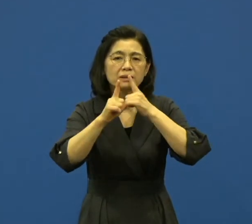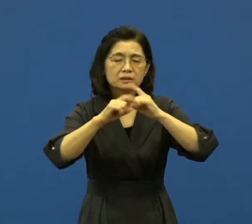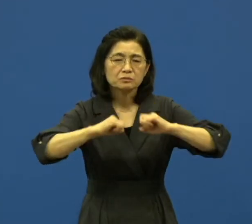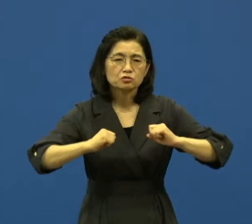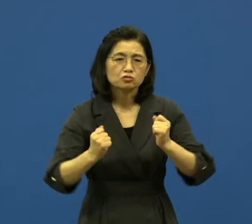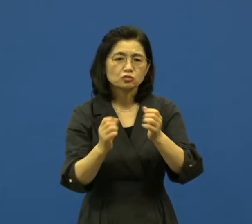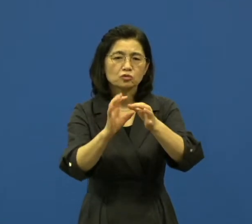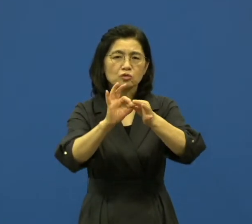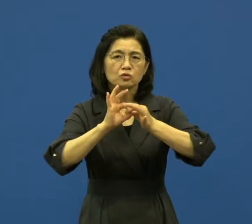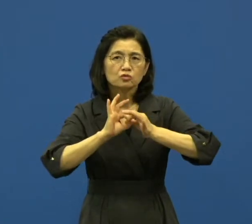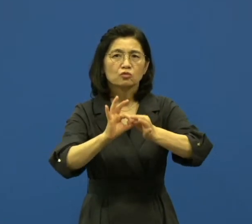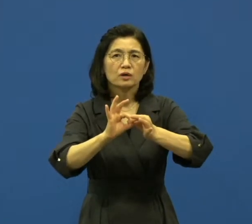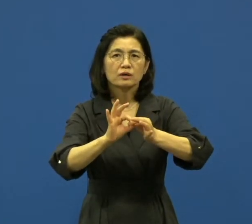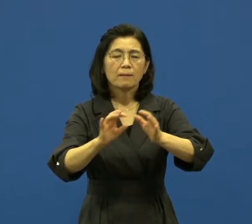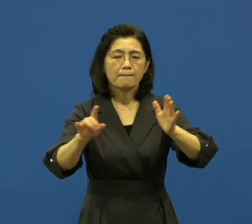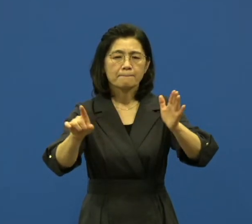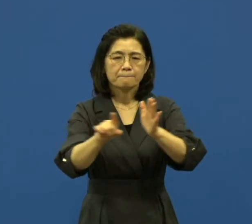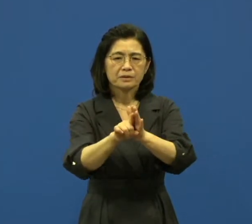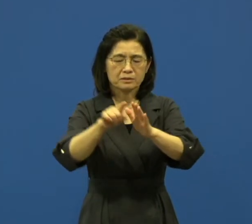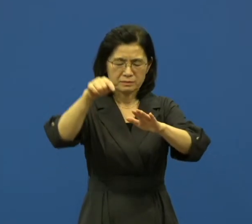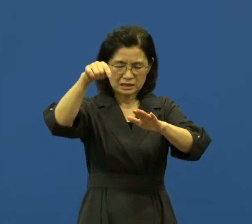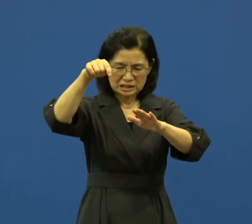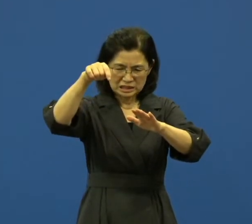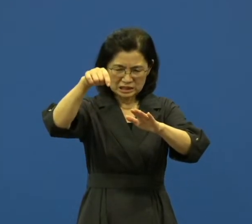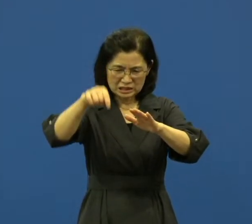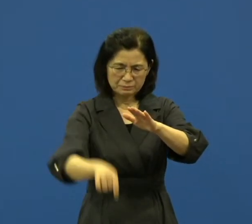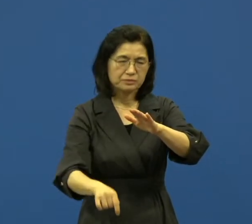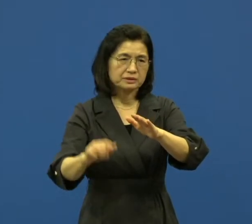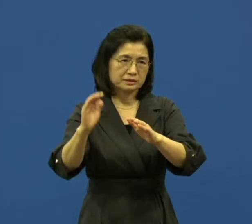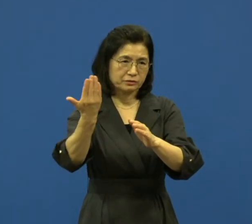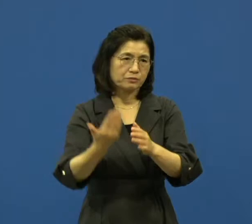믿음이 깊어져 가는 것입니다.